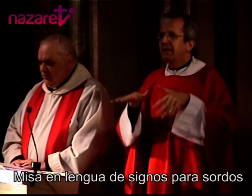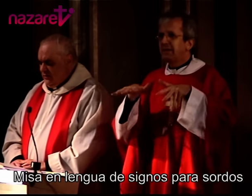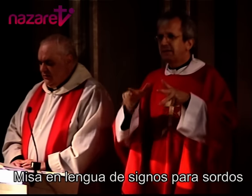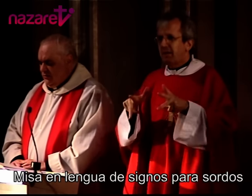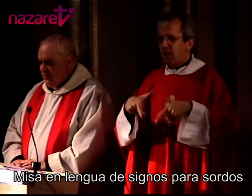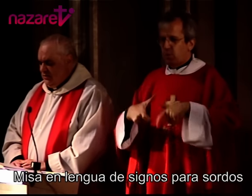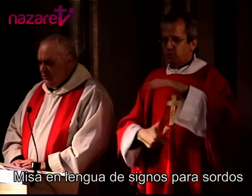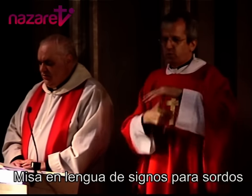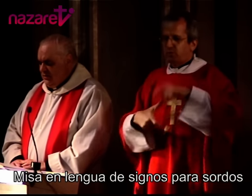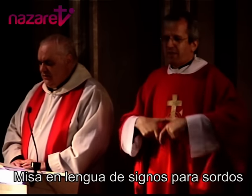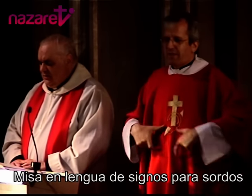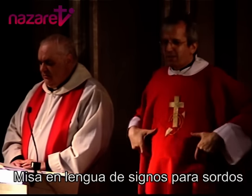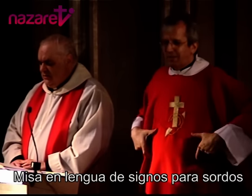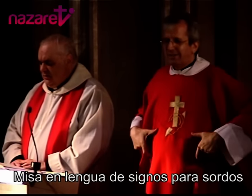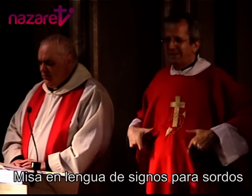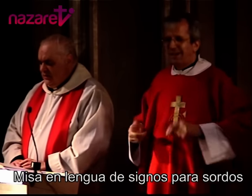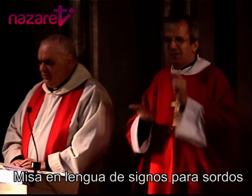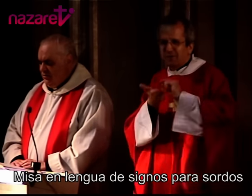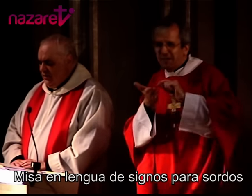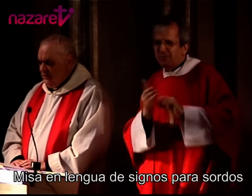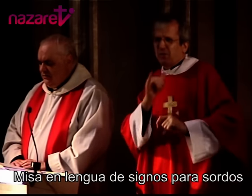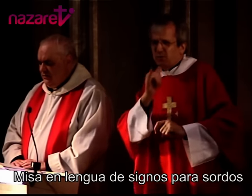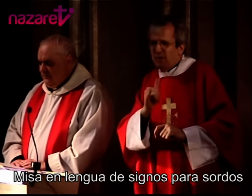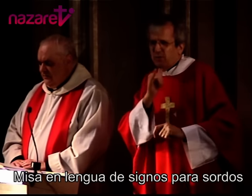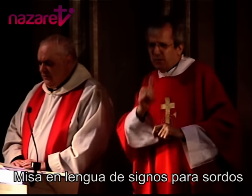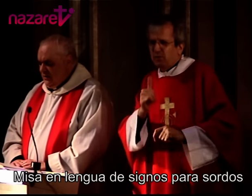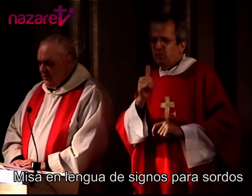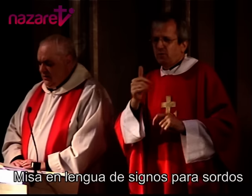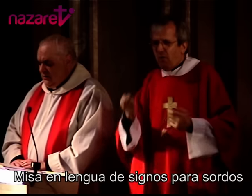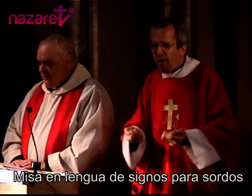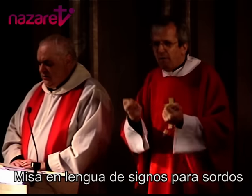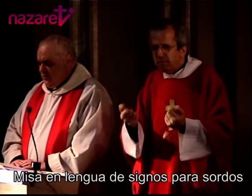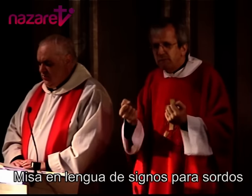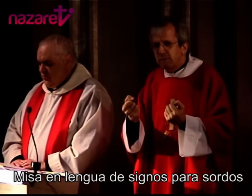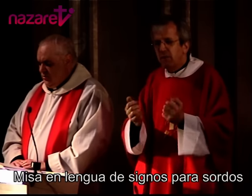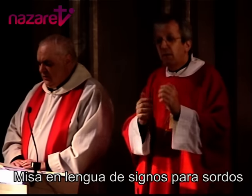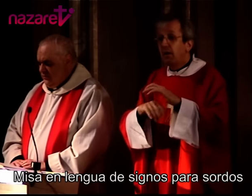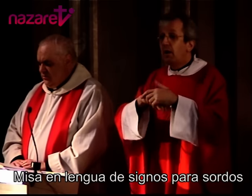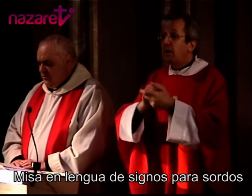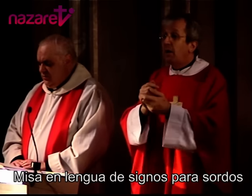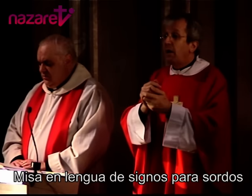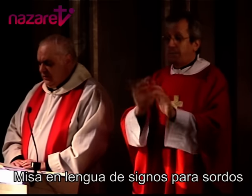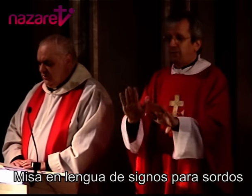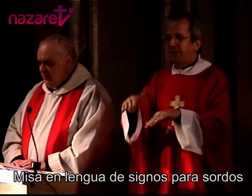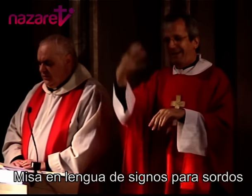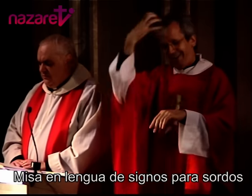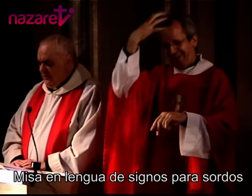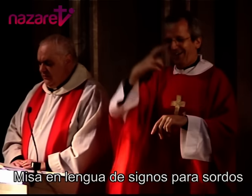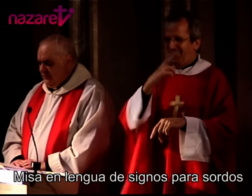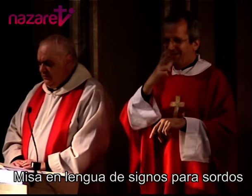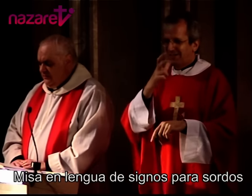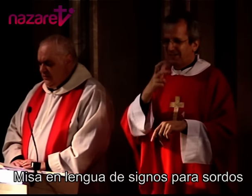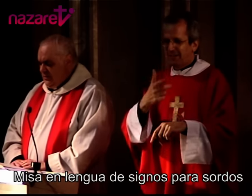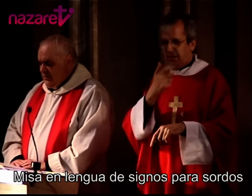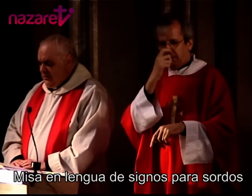los sumos sacerdotes y los escribas acusándolo con ahínco. Herodes, con sus soldados, lo trató con